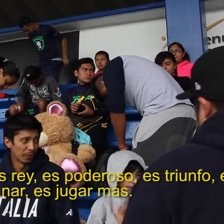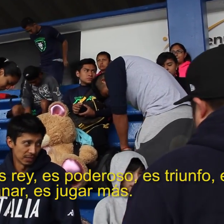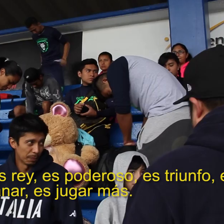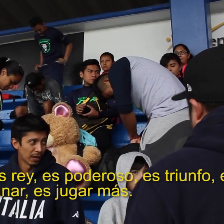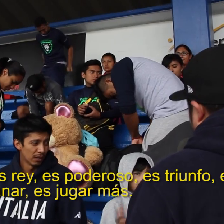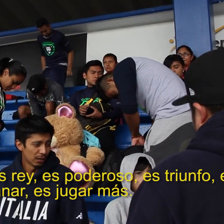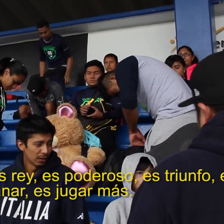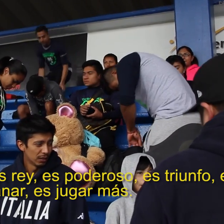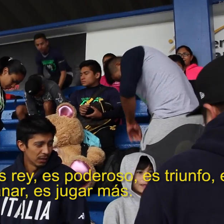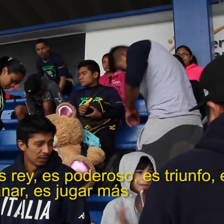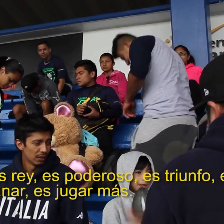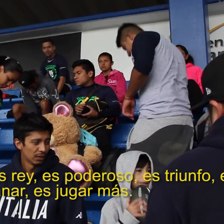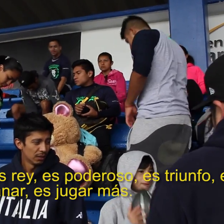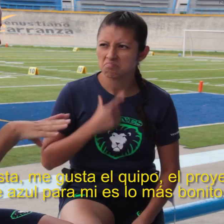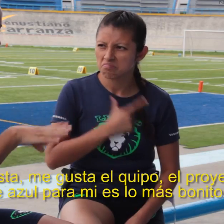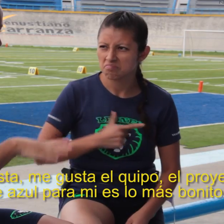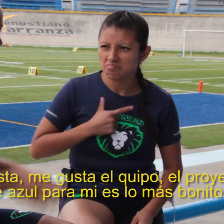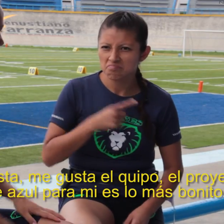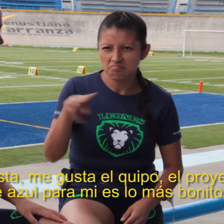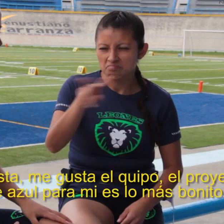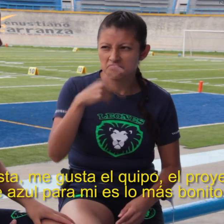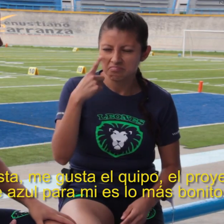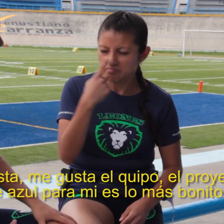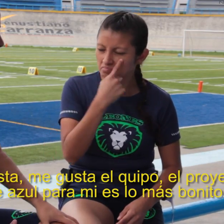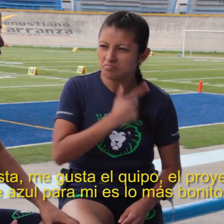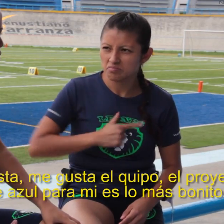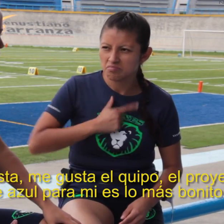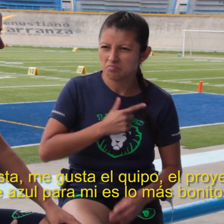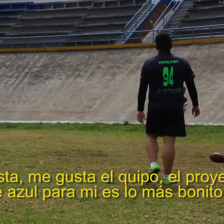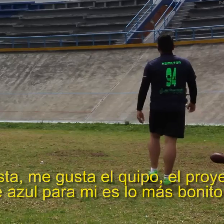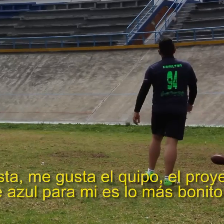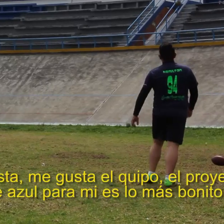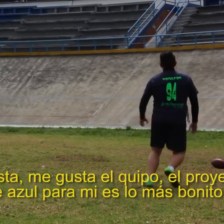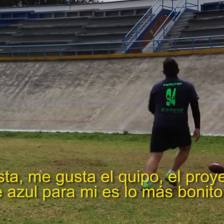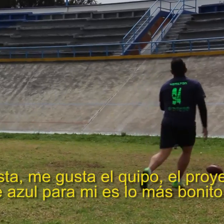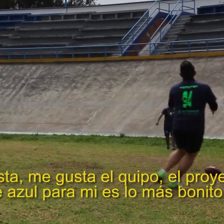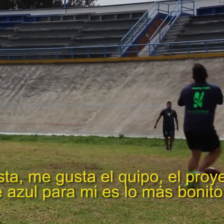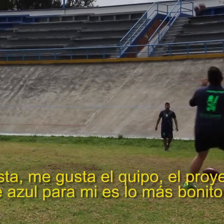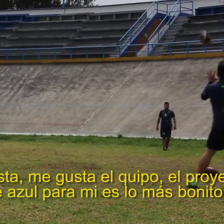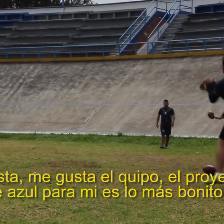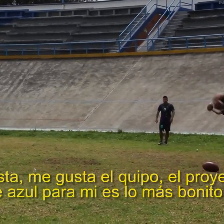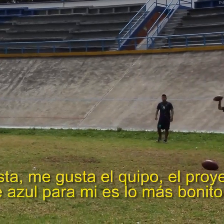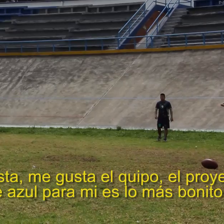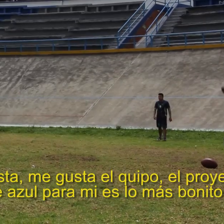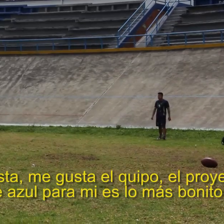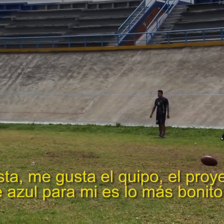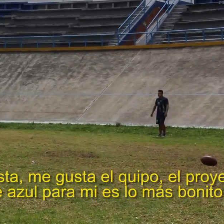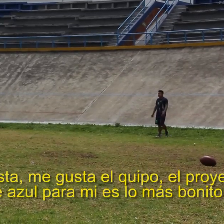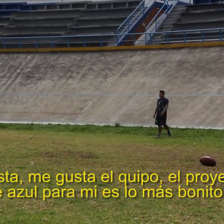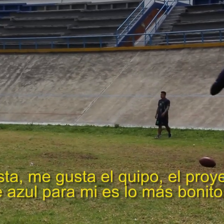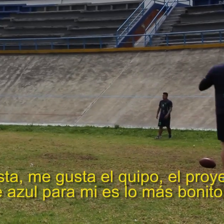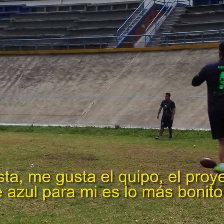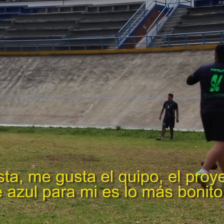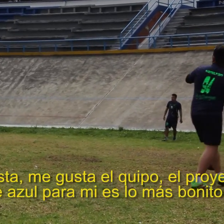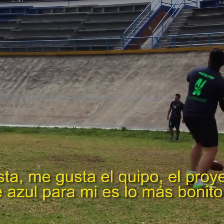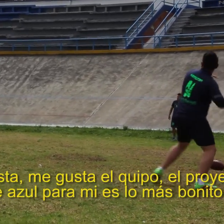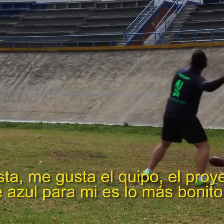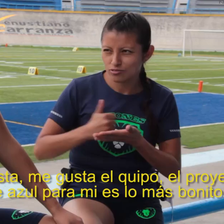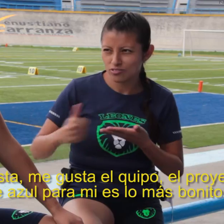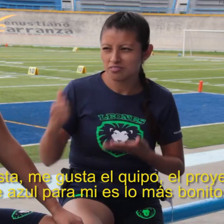ganar, jugar más. La verdad me gusta, me gusta el equipo, me gusta el proyecto, el